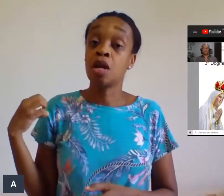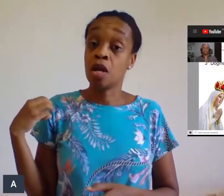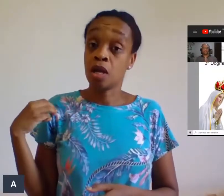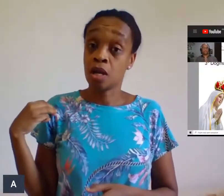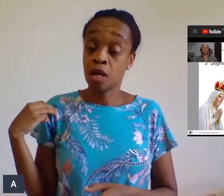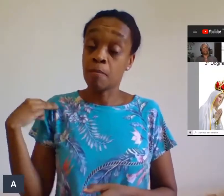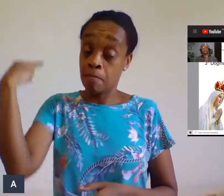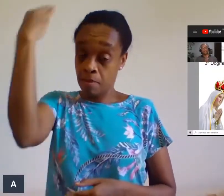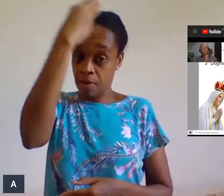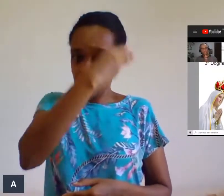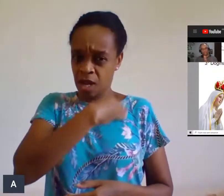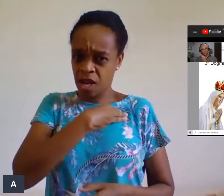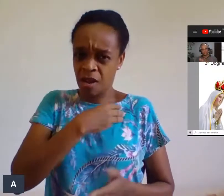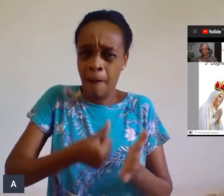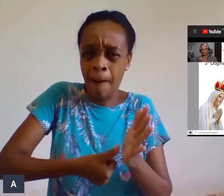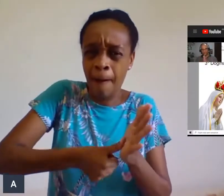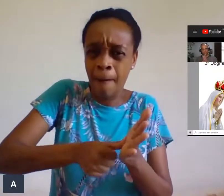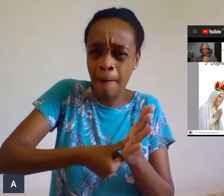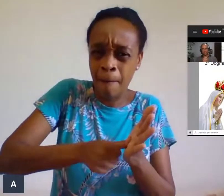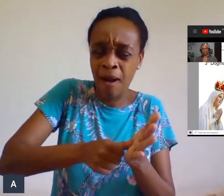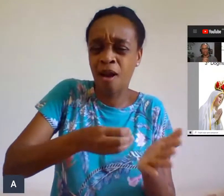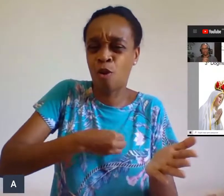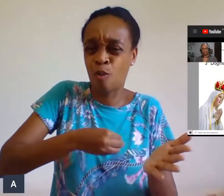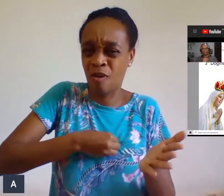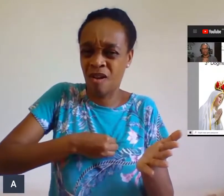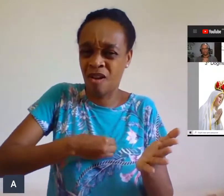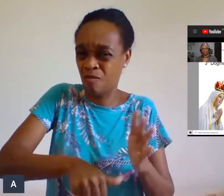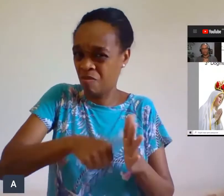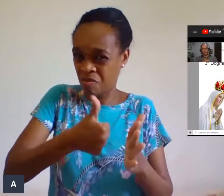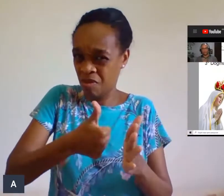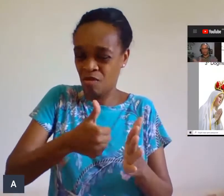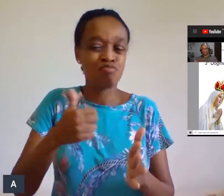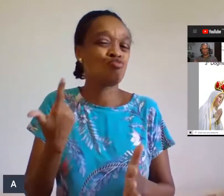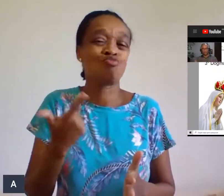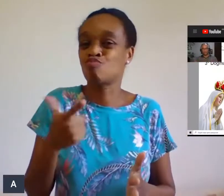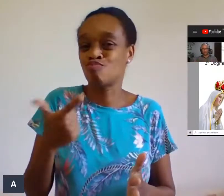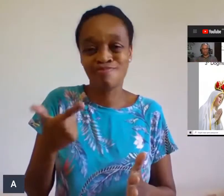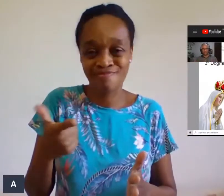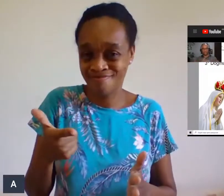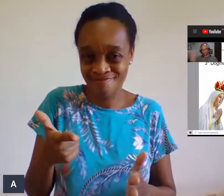Deus, do dia 8 de dezembro de 1854,